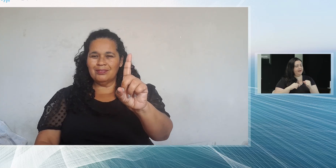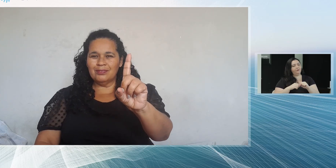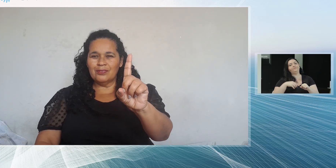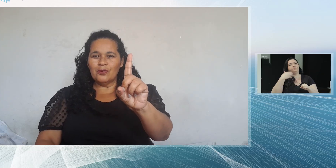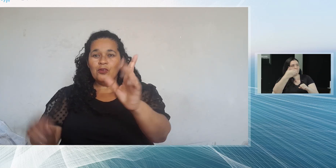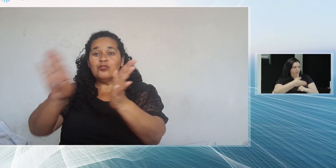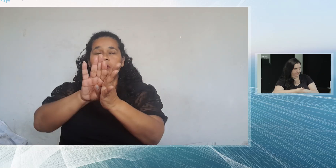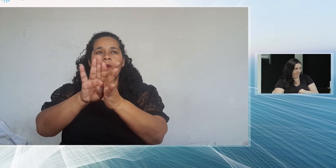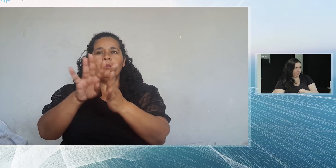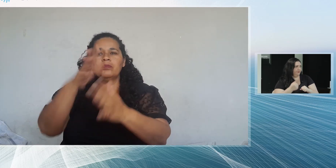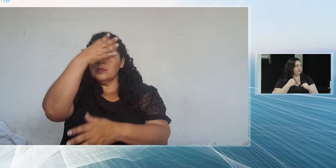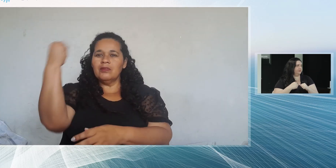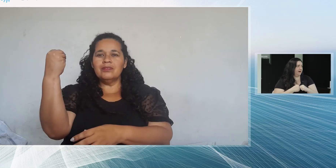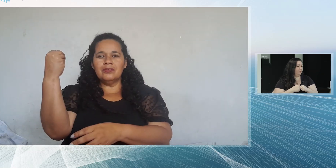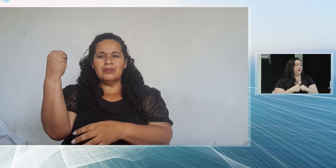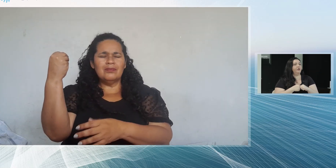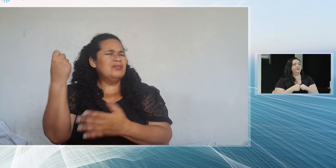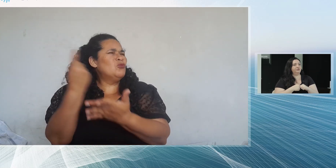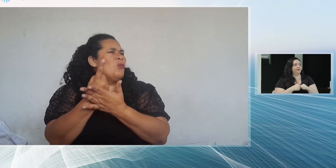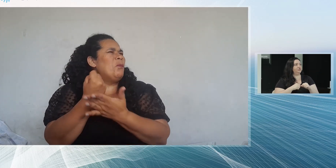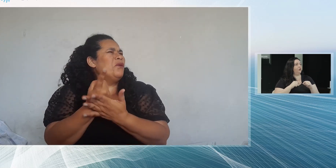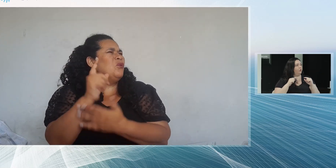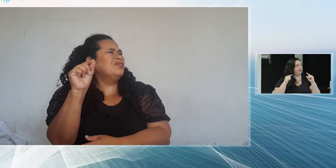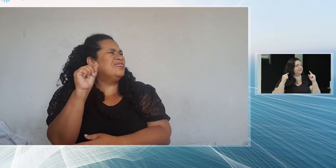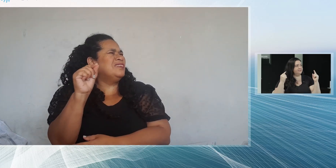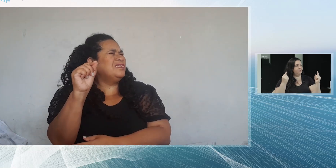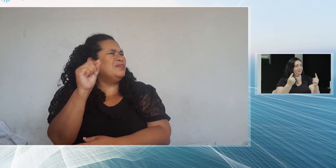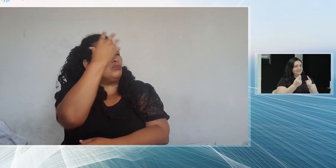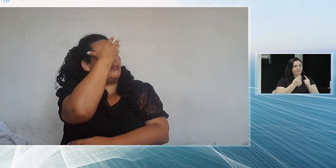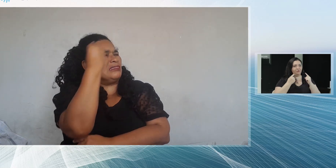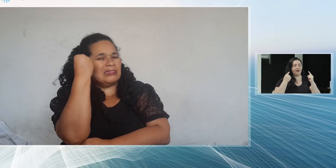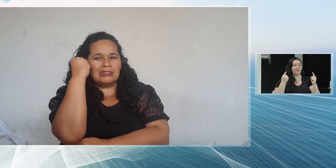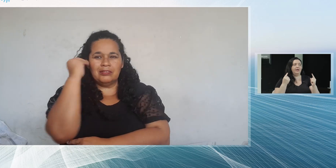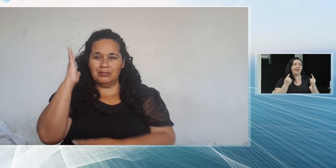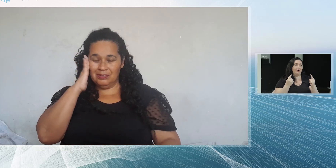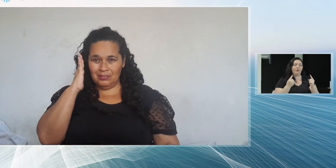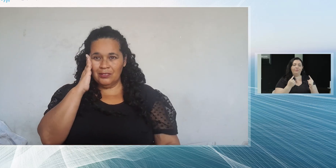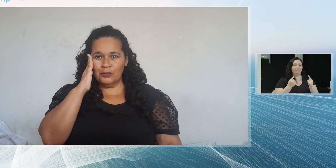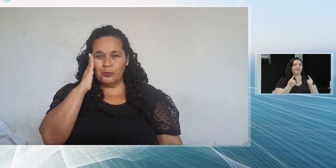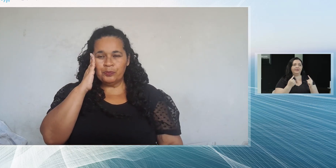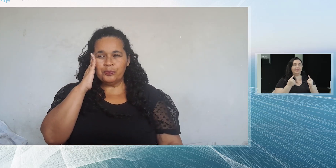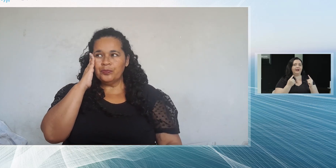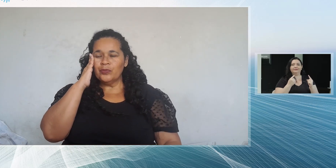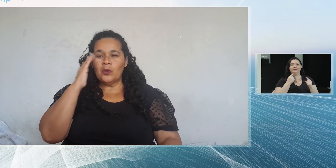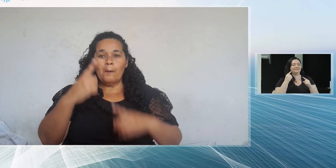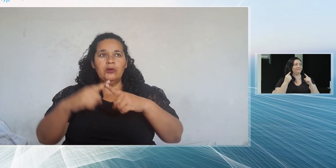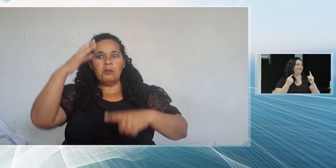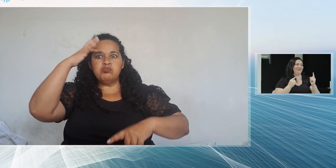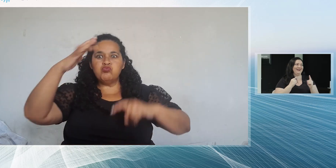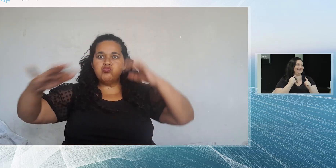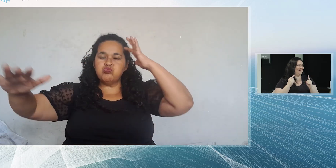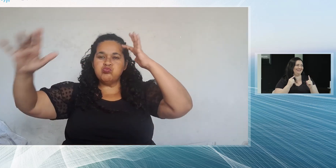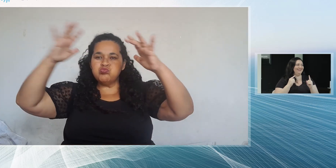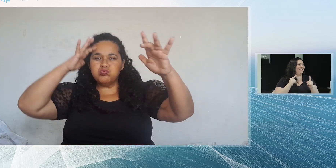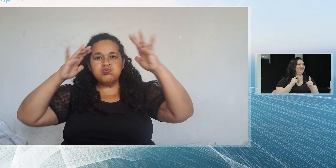compreensão verbal, memória operacional, eu vejo também de organização perceptual. É comum o TDAH não saber